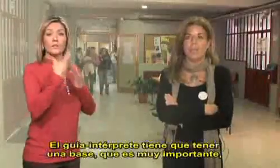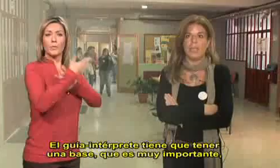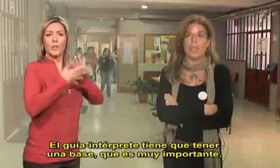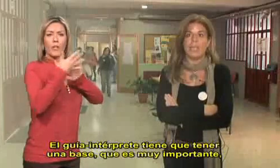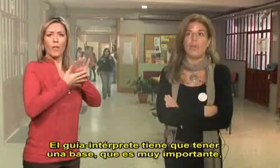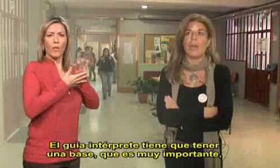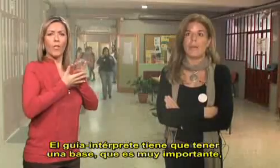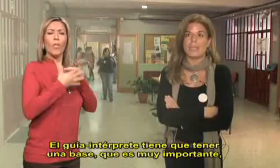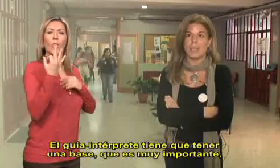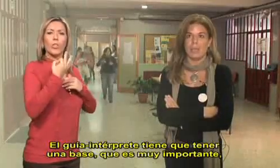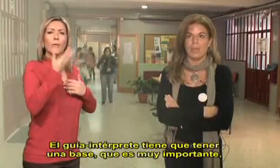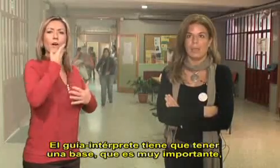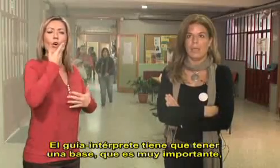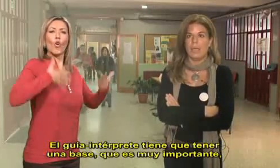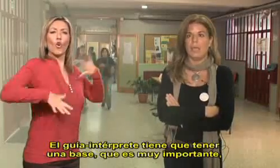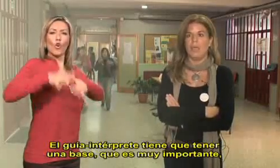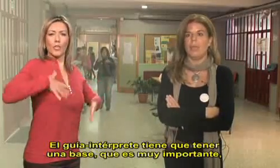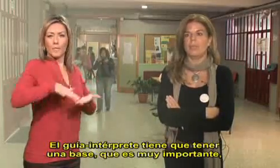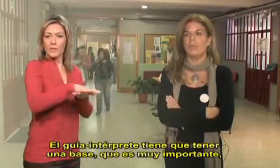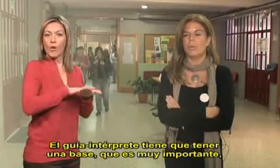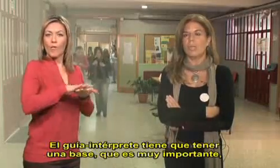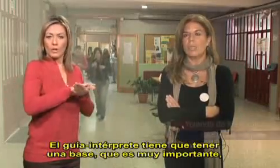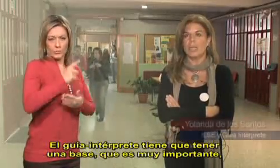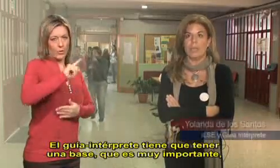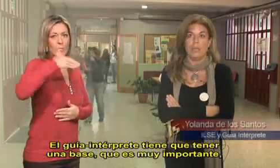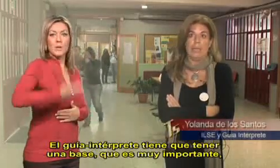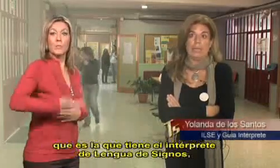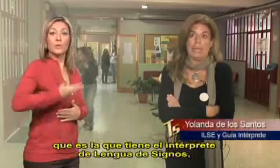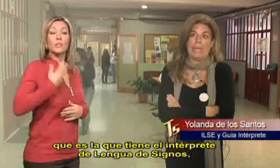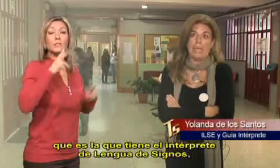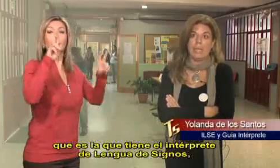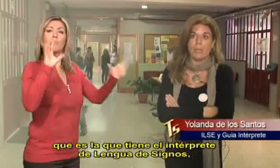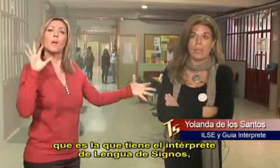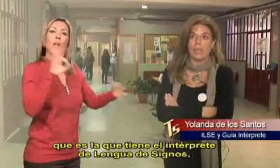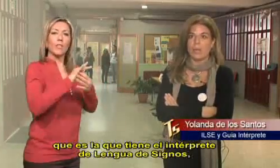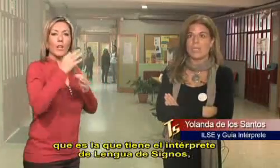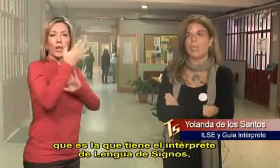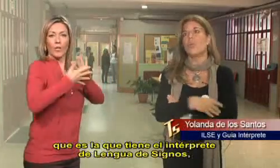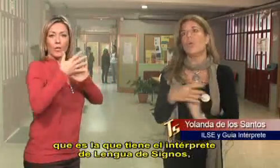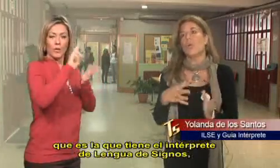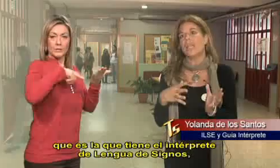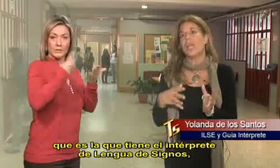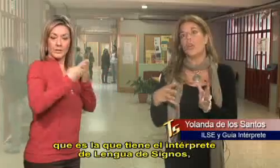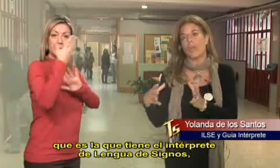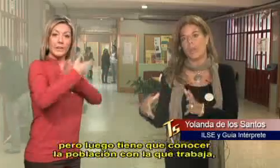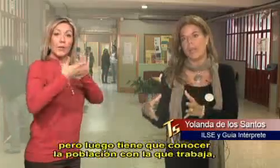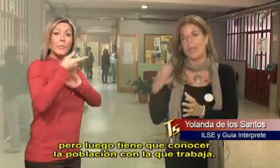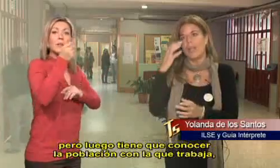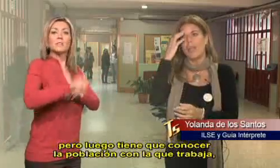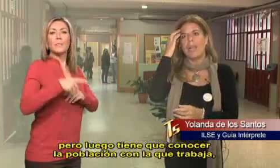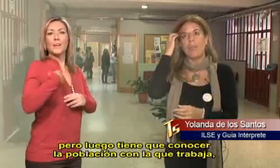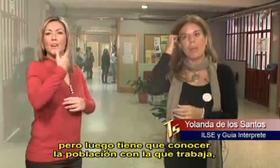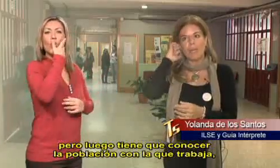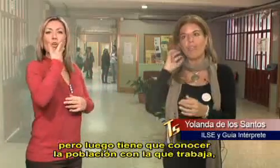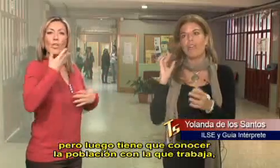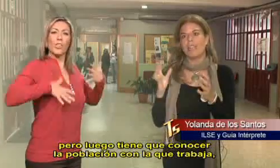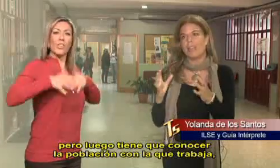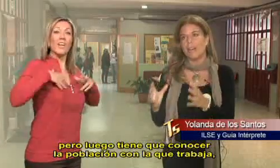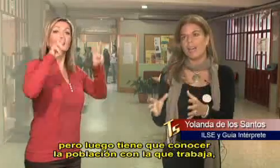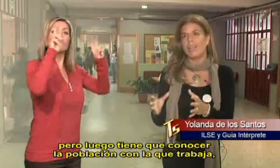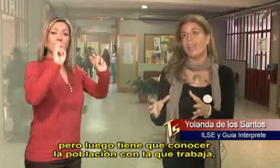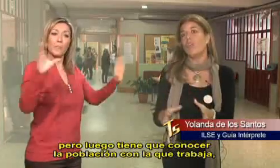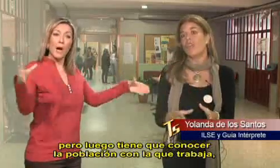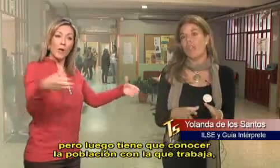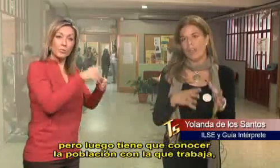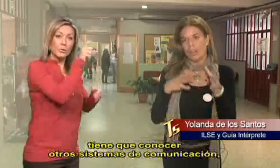El interprete tiene que tener una base que es muy importante, que es la que tiene el intérprete de lengua de signos, pero luego tiene que conocer la población con